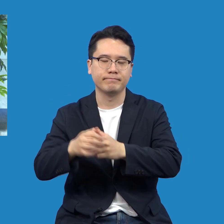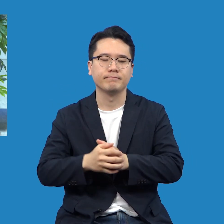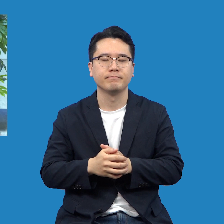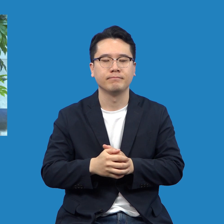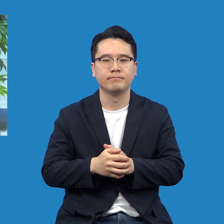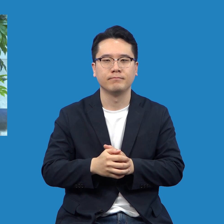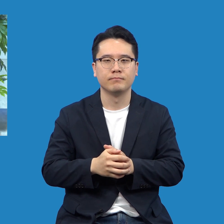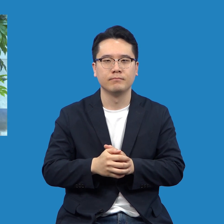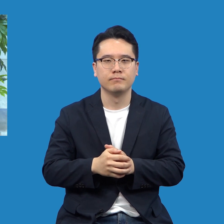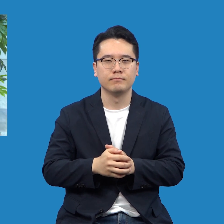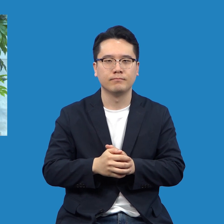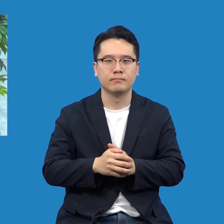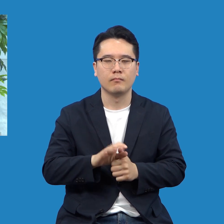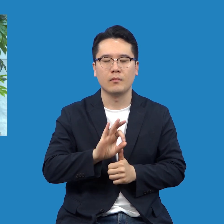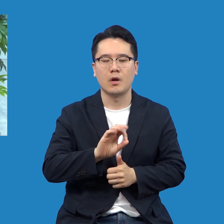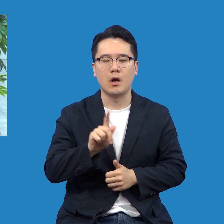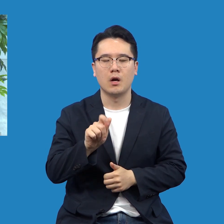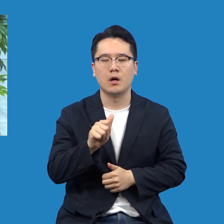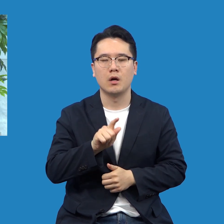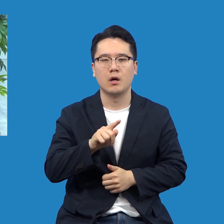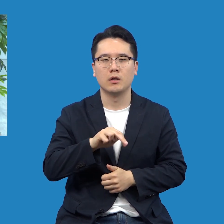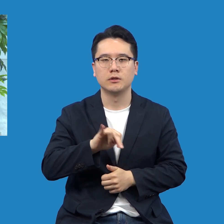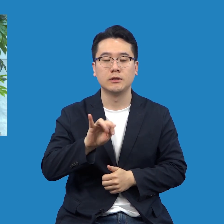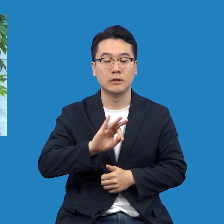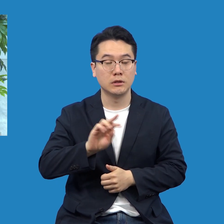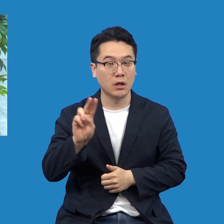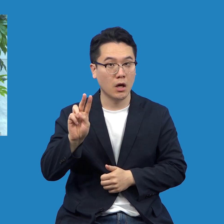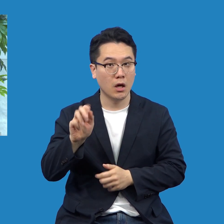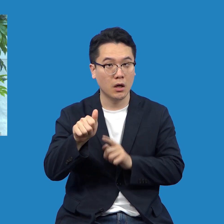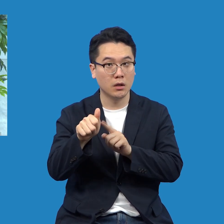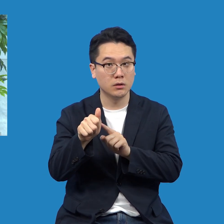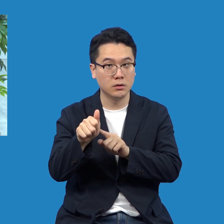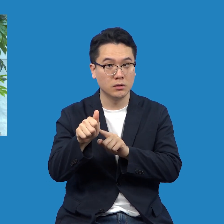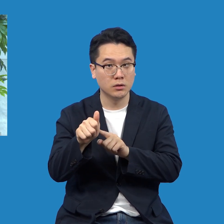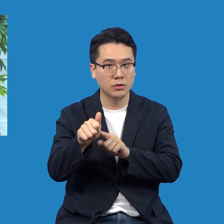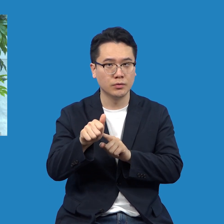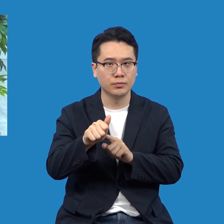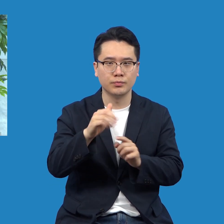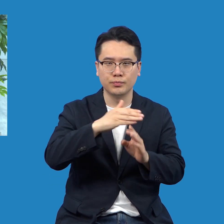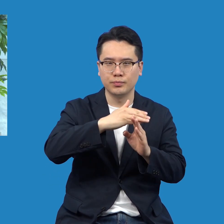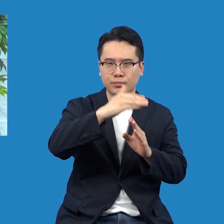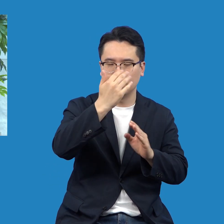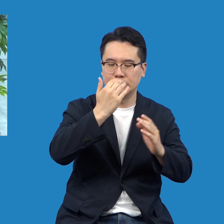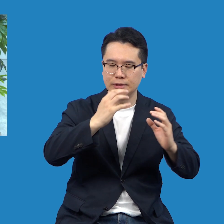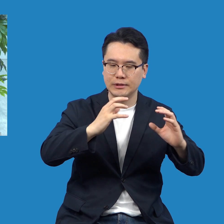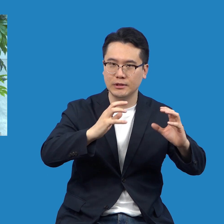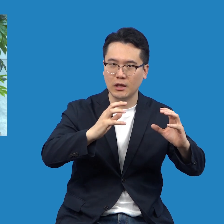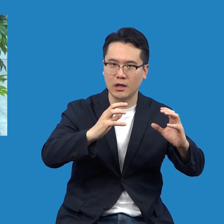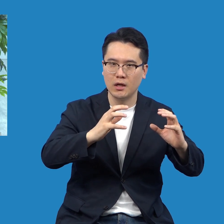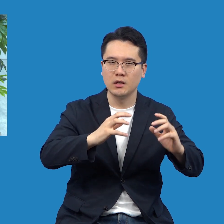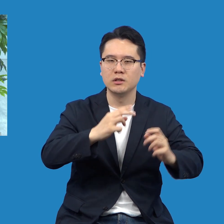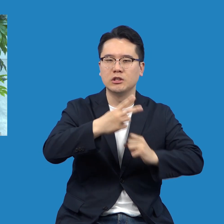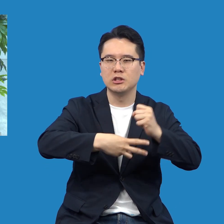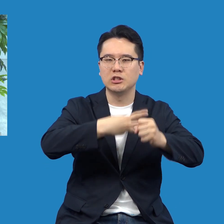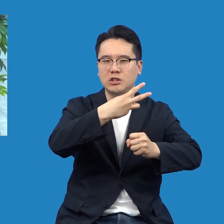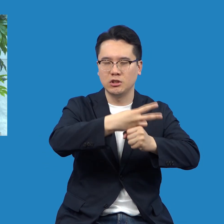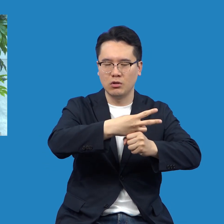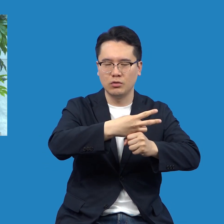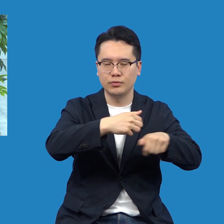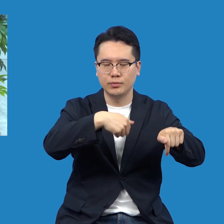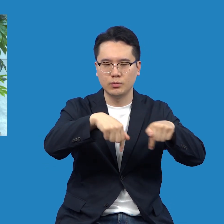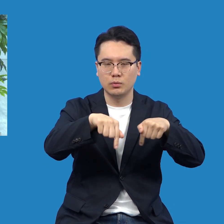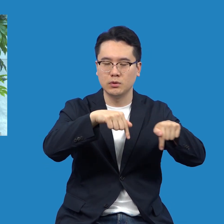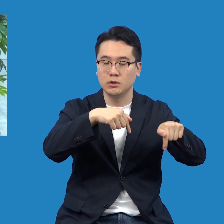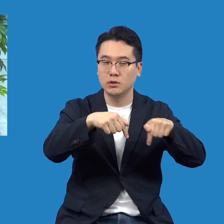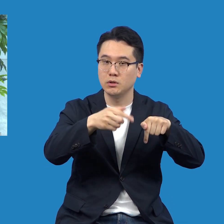이 아시아는 겨우 북이스라엘을 2년을 통치했는데 열왕기 기자는